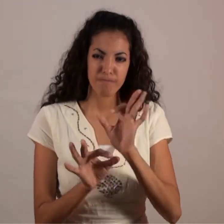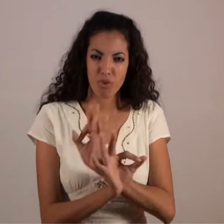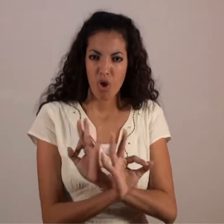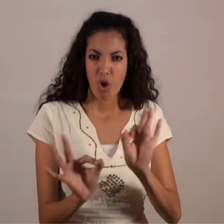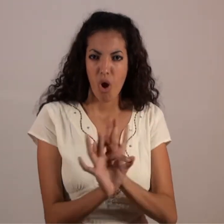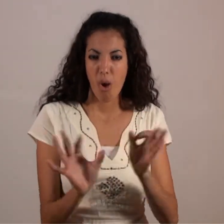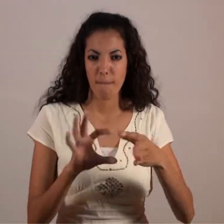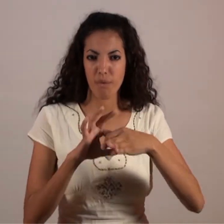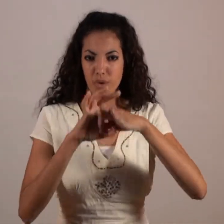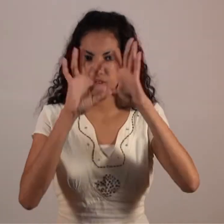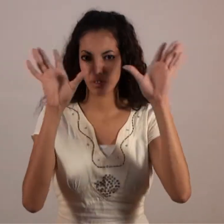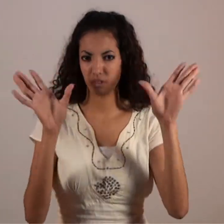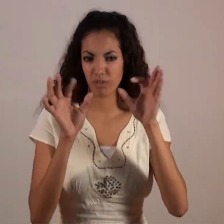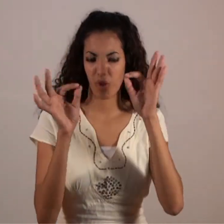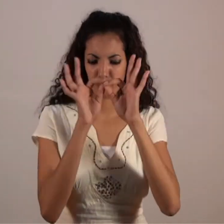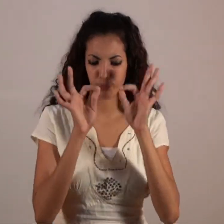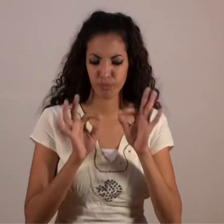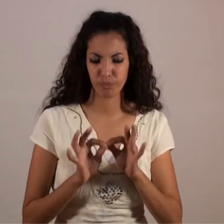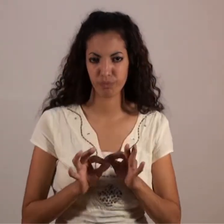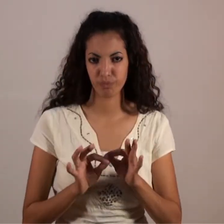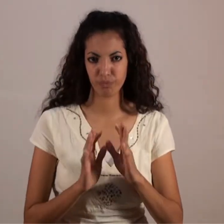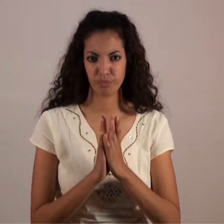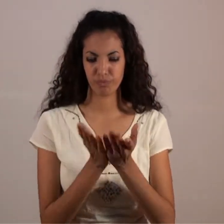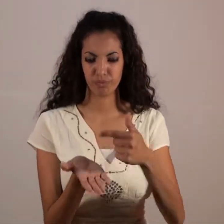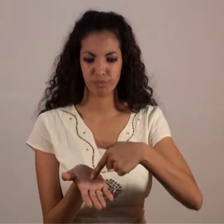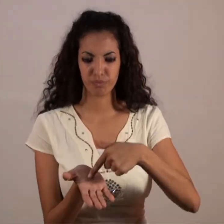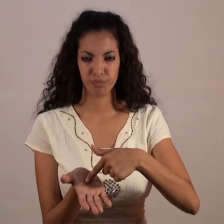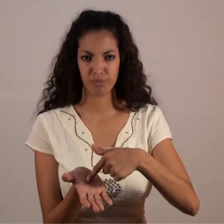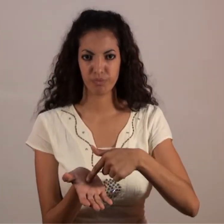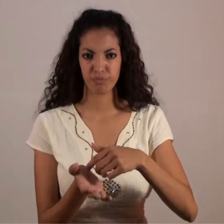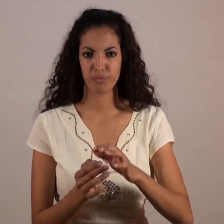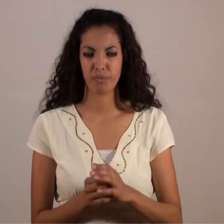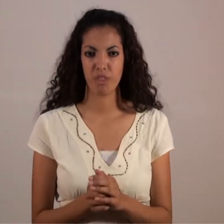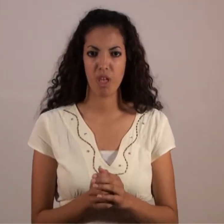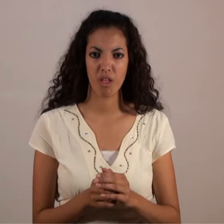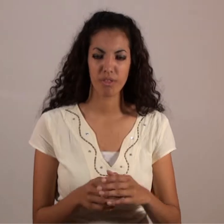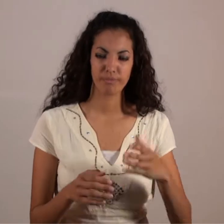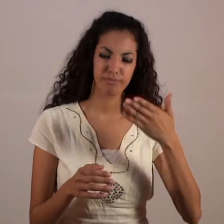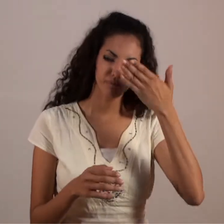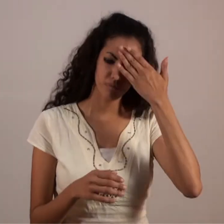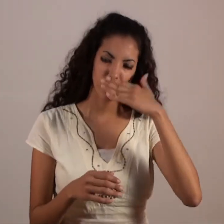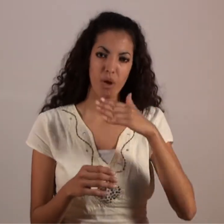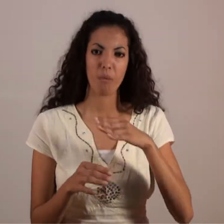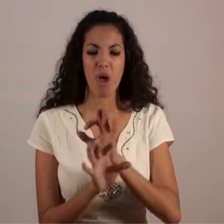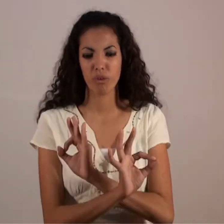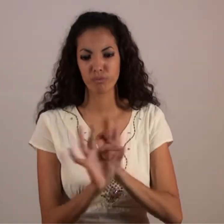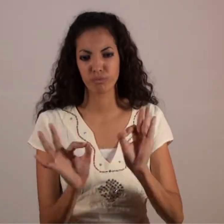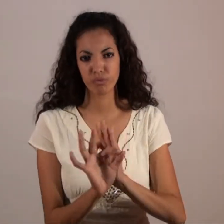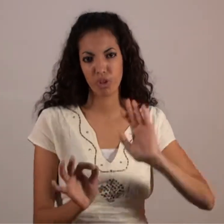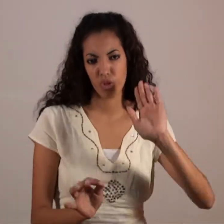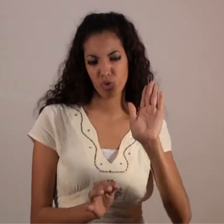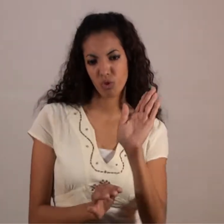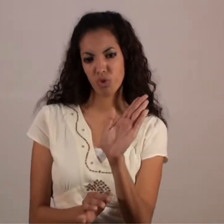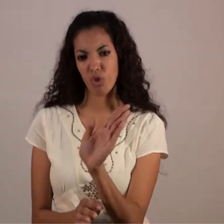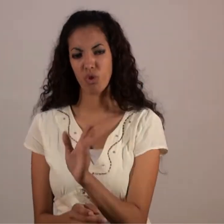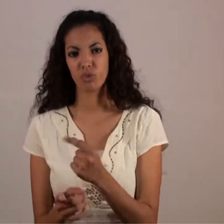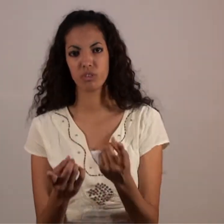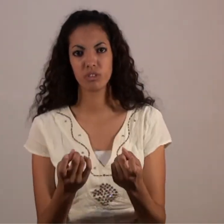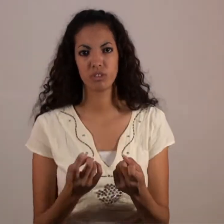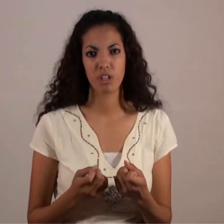de redención. Hebreos 2:17. Habiendo cumplido los requerimientos indispensables de su sacrificio, entró